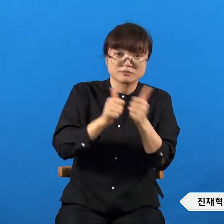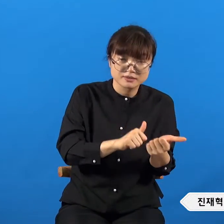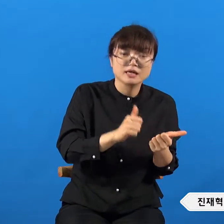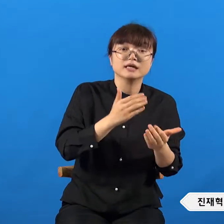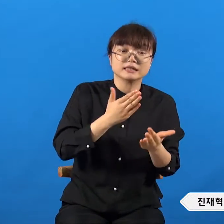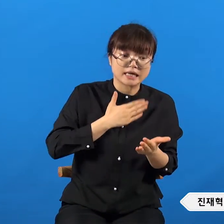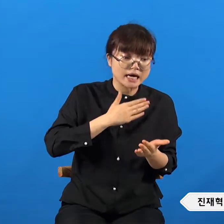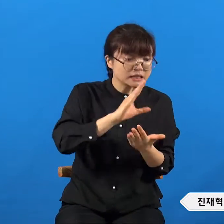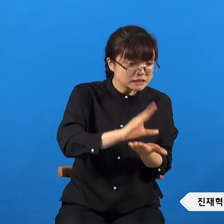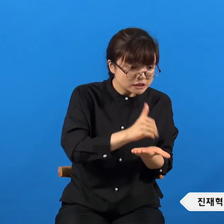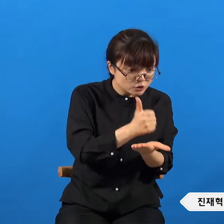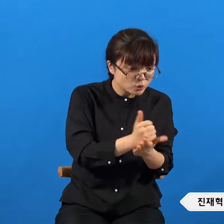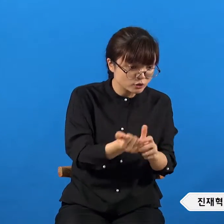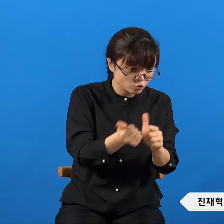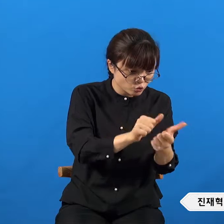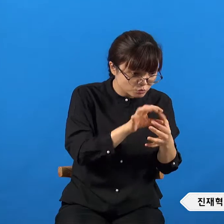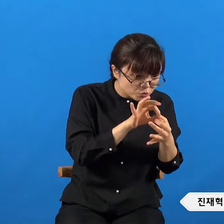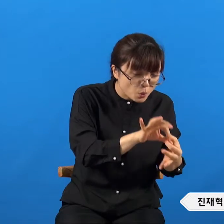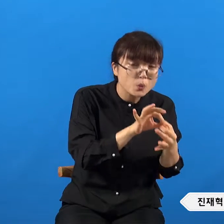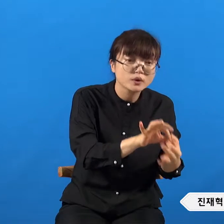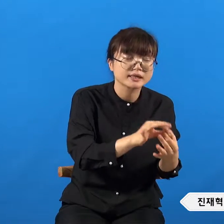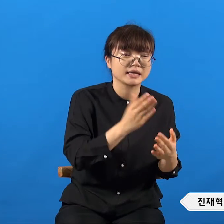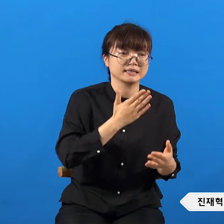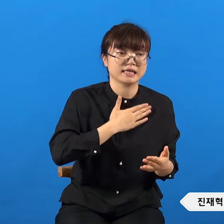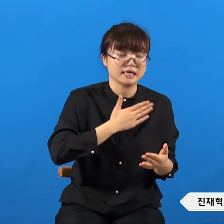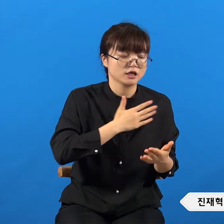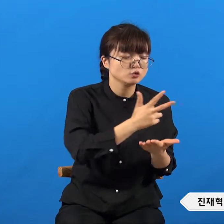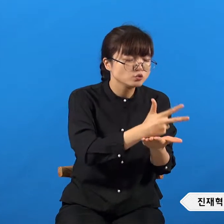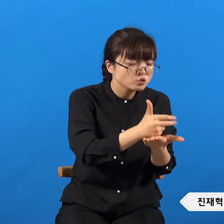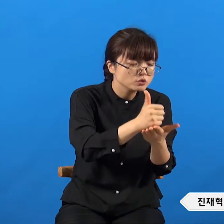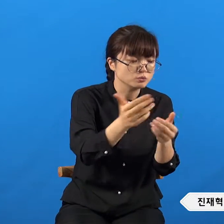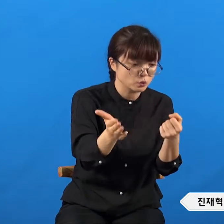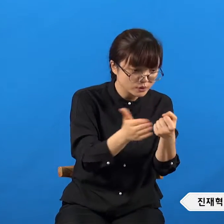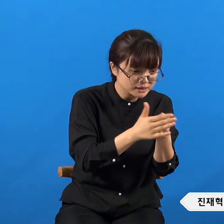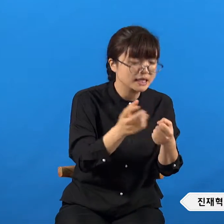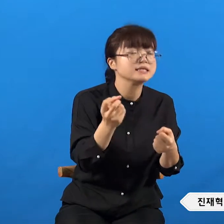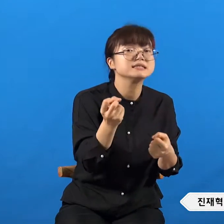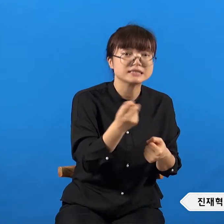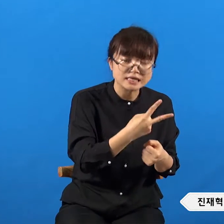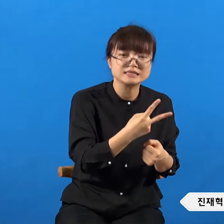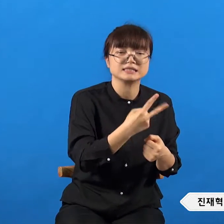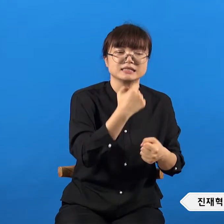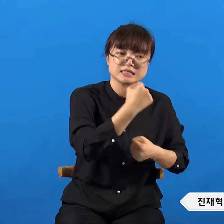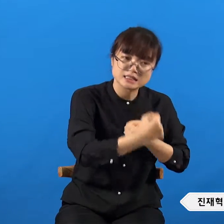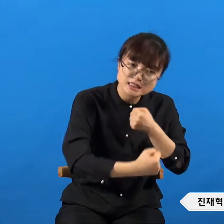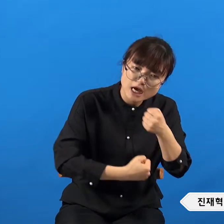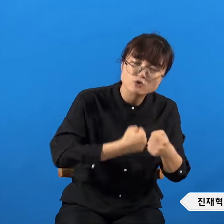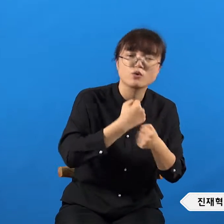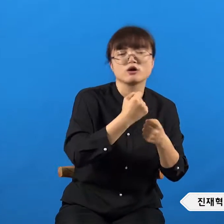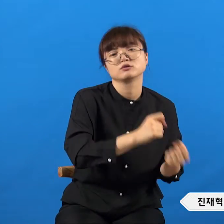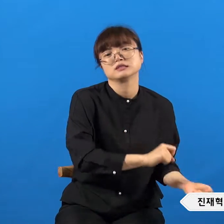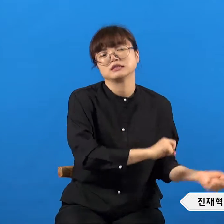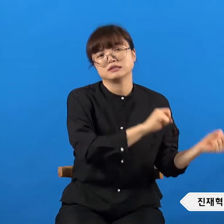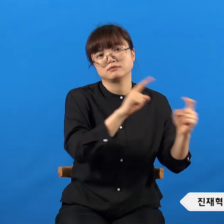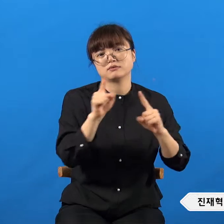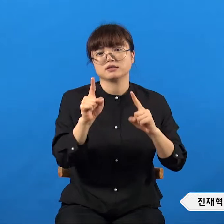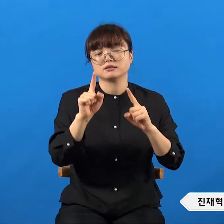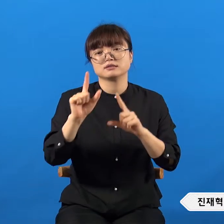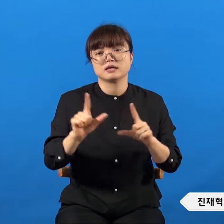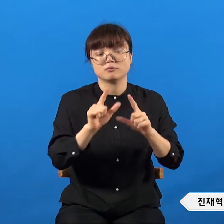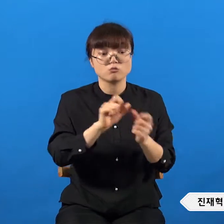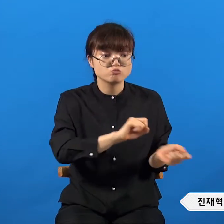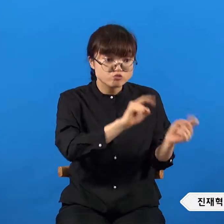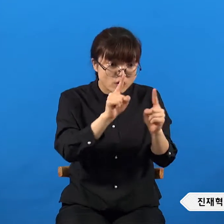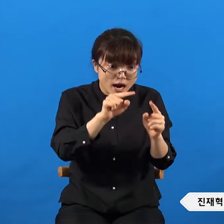죽었습니다. 그리고 그 그리스도의 죽음을 통해 내가 주님으로 인해 다시 사는 삶.